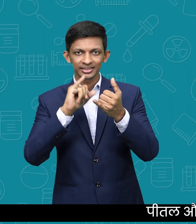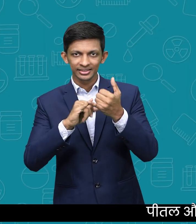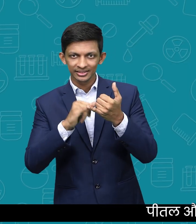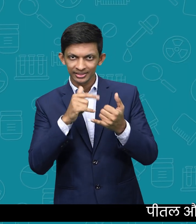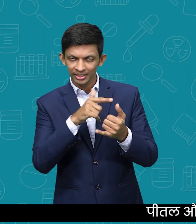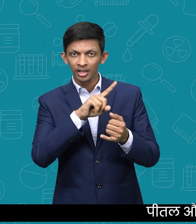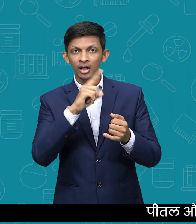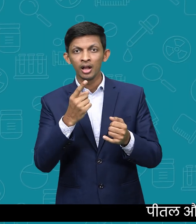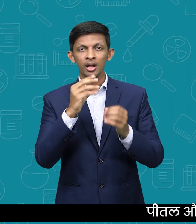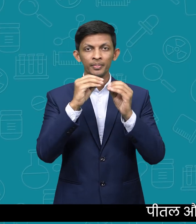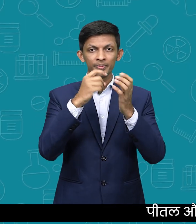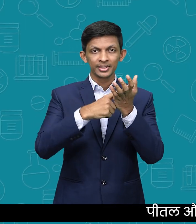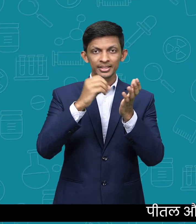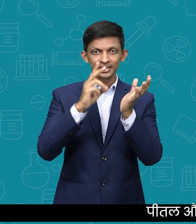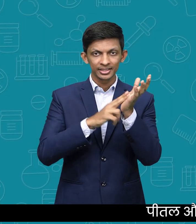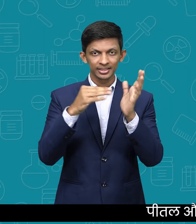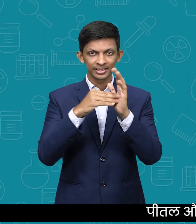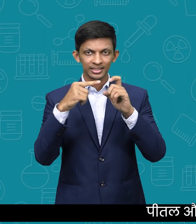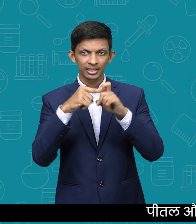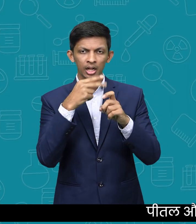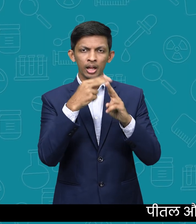और कंस्य अच्छे चालक नहीं हैं।